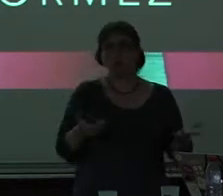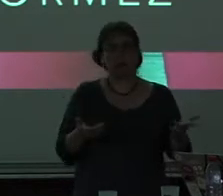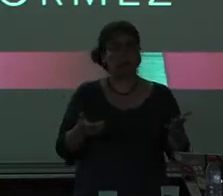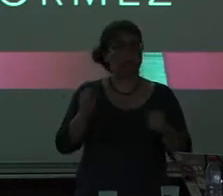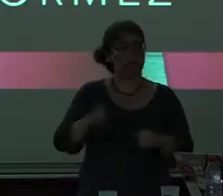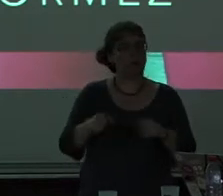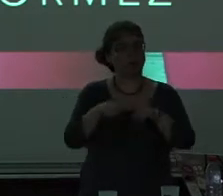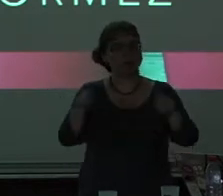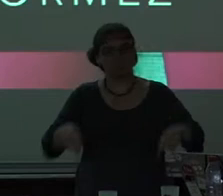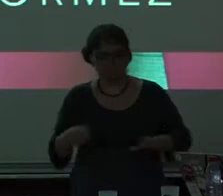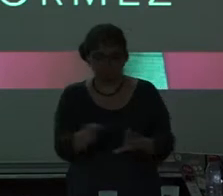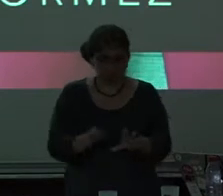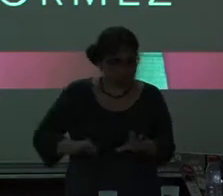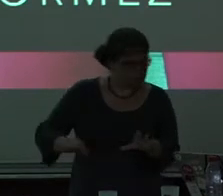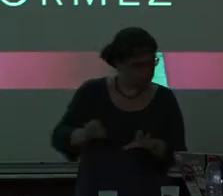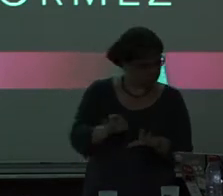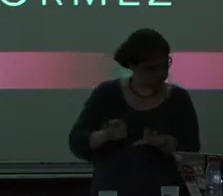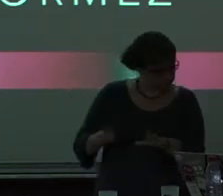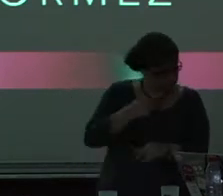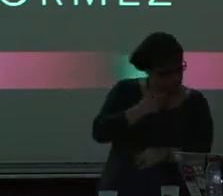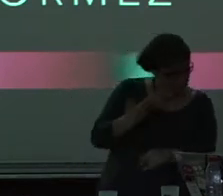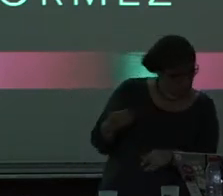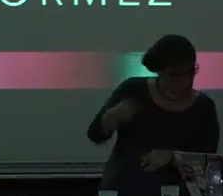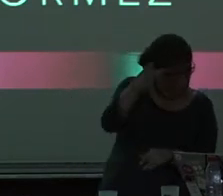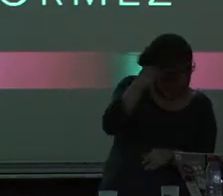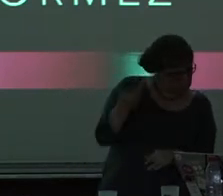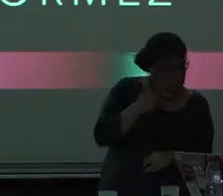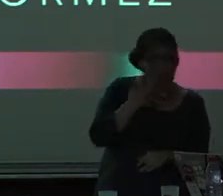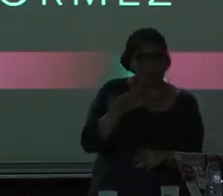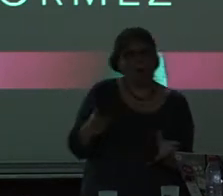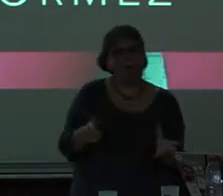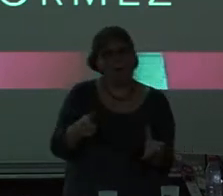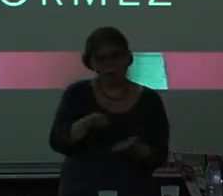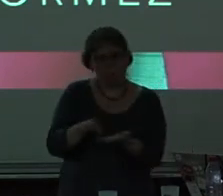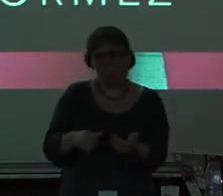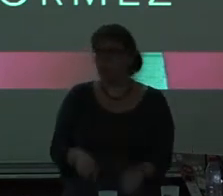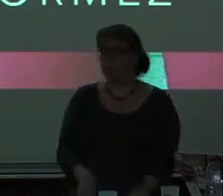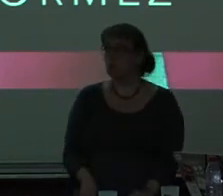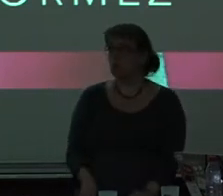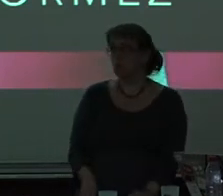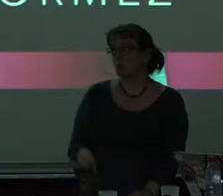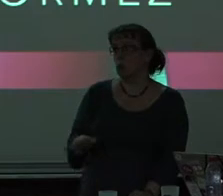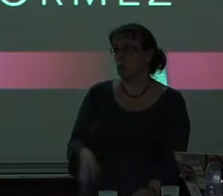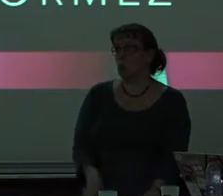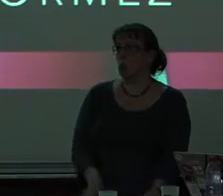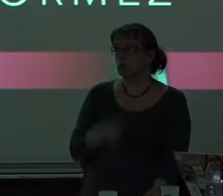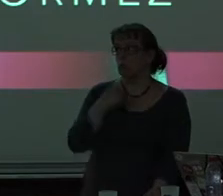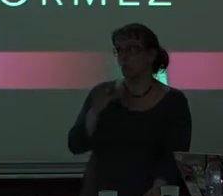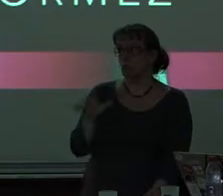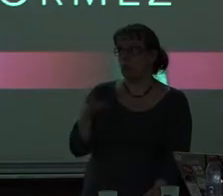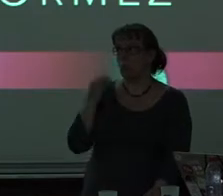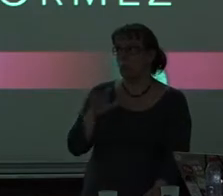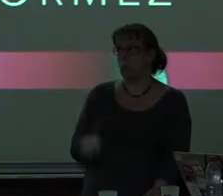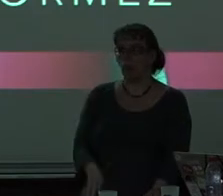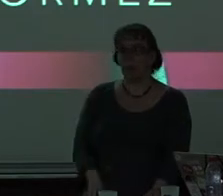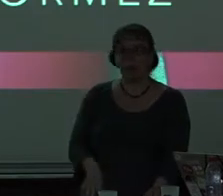stylo, vous allez me griffonner quelques schémas et vous me direz « Alors, t'as compris ?» Et moi, je dirais « Oui, oui, oui, j'ai compris. » Mais si